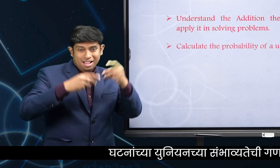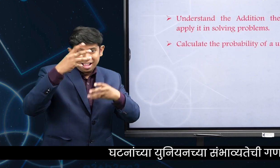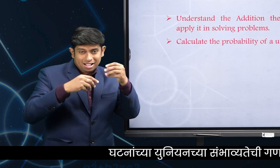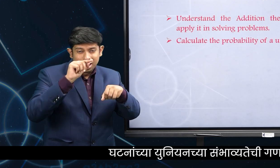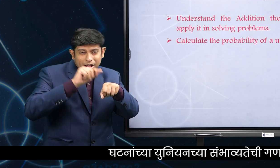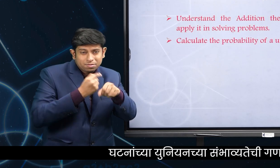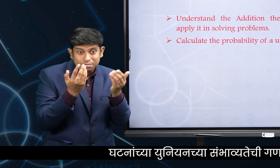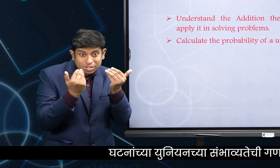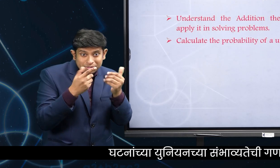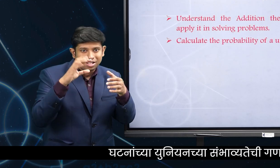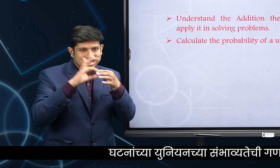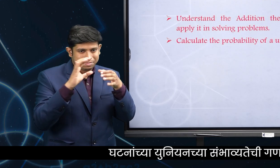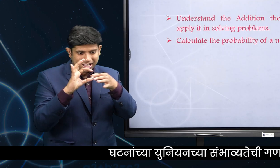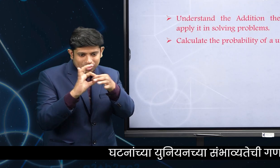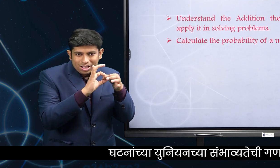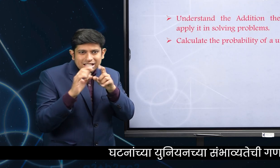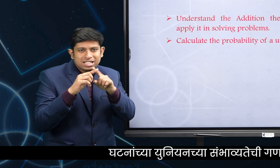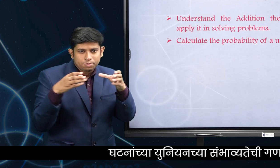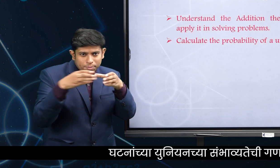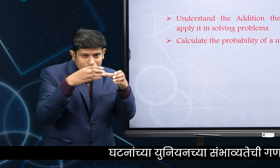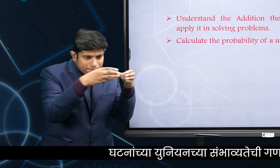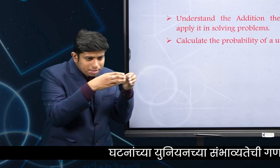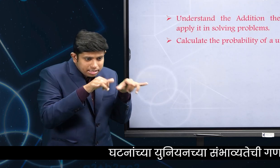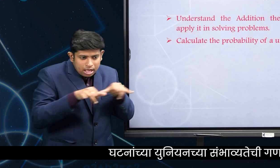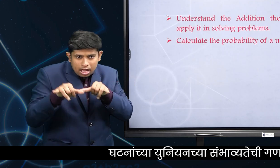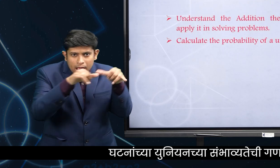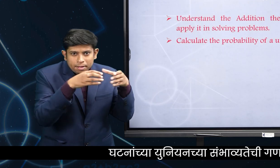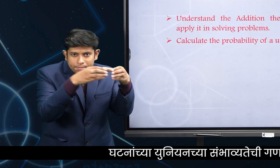घटनांच्या युनियनच्या संभाव्यतेची गणना करा.